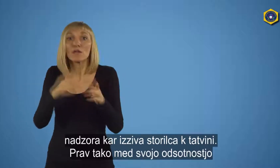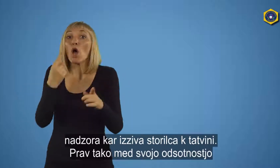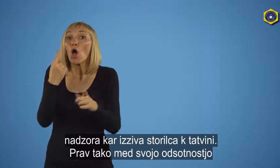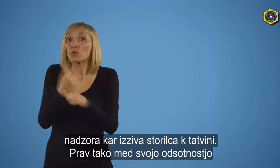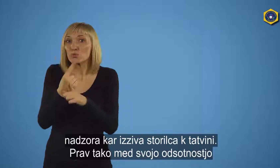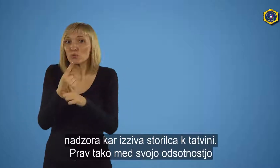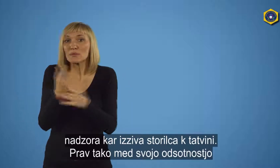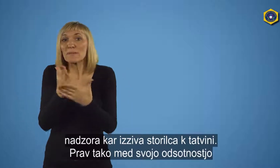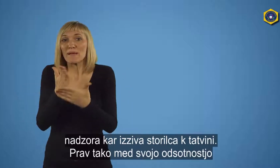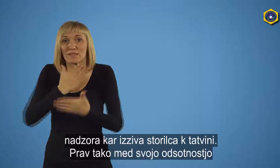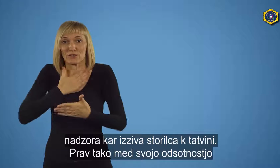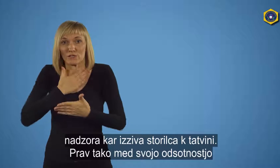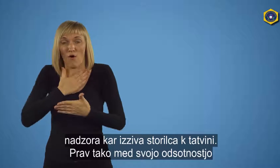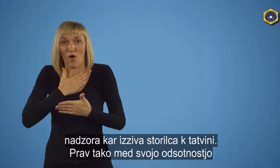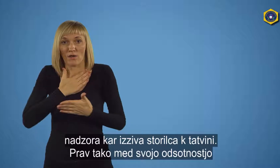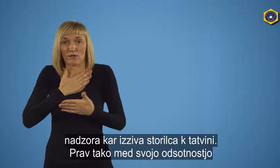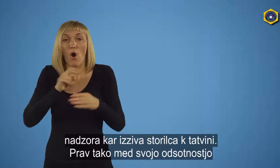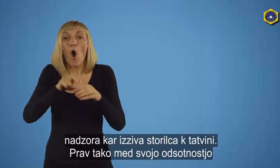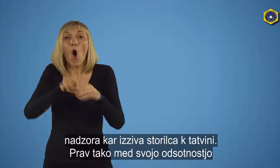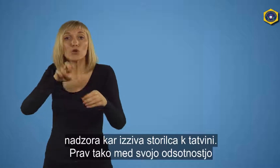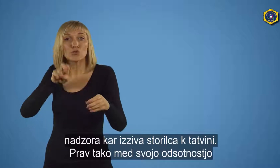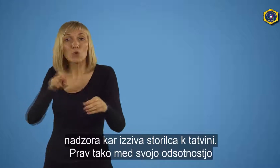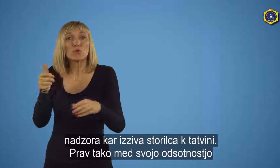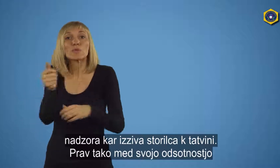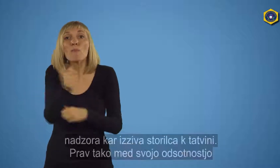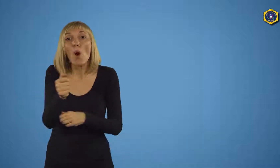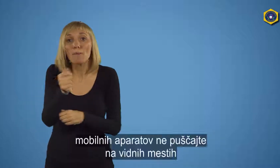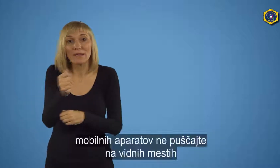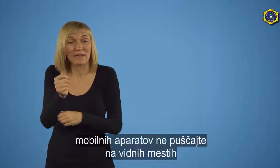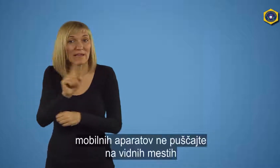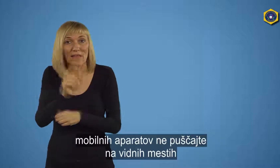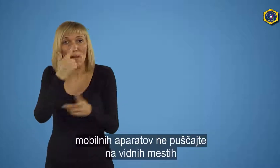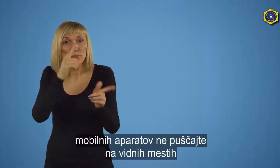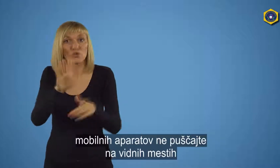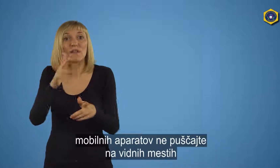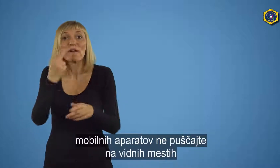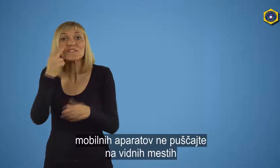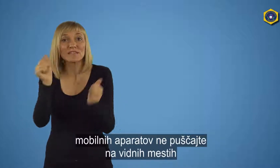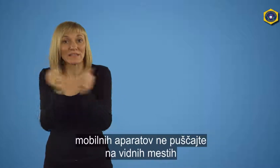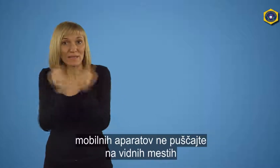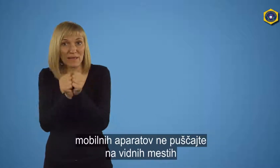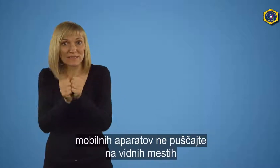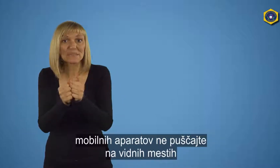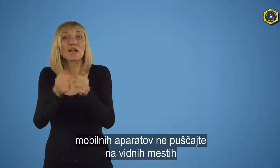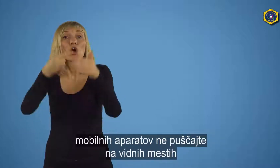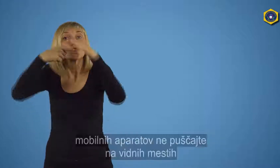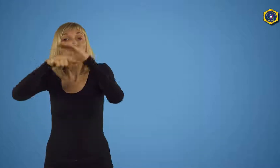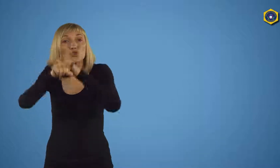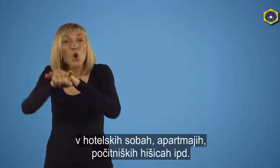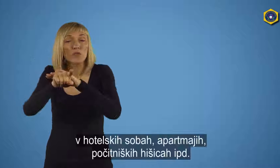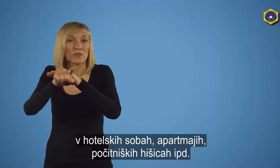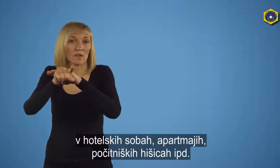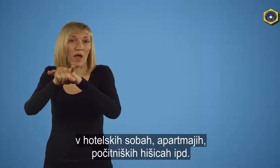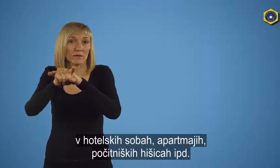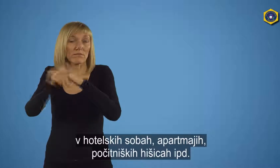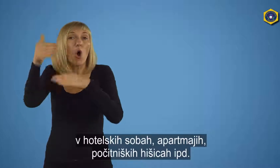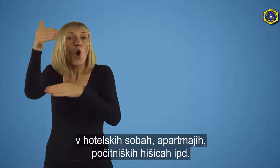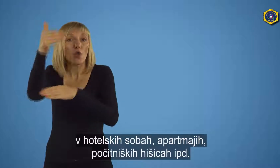Prav tako med svojo odsotnostjo mobilnih aparatov ne puščajte na vidnih mestih v hotelskih sobah, apartmajih, počitniških